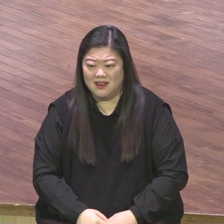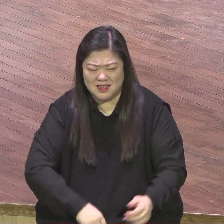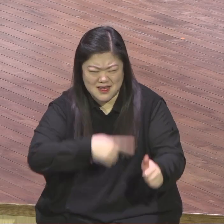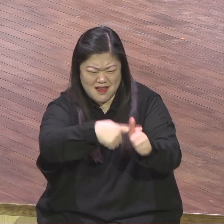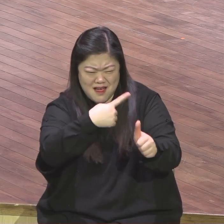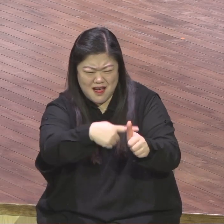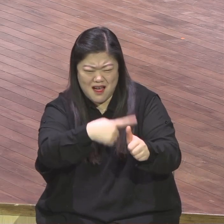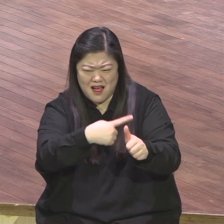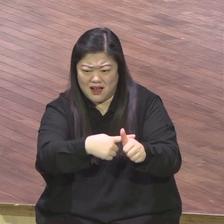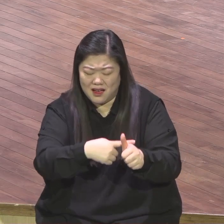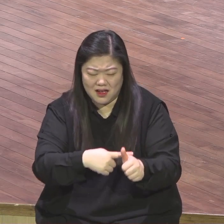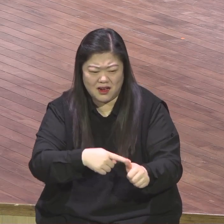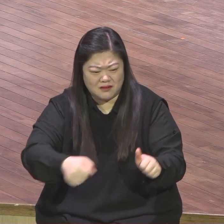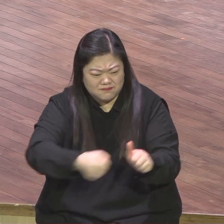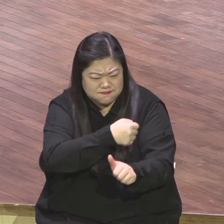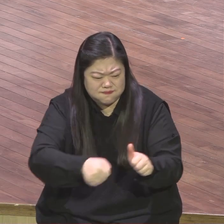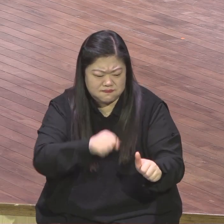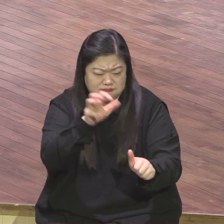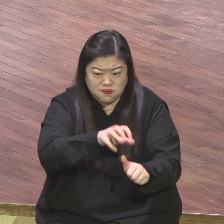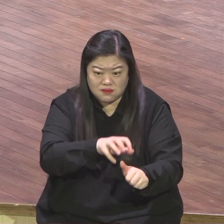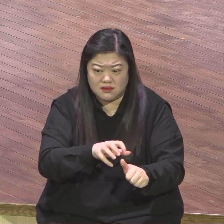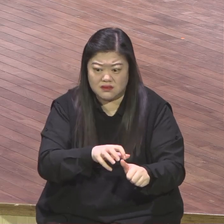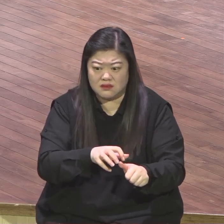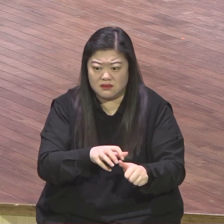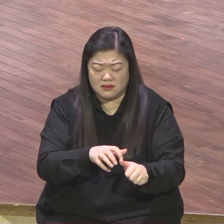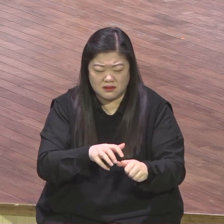사단의 허감에 꽉 잡혀있는데